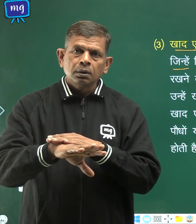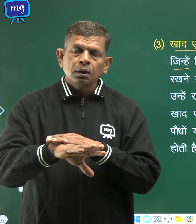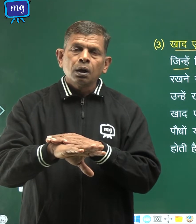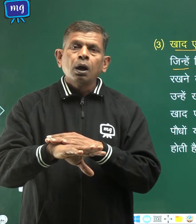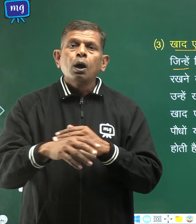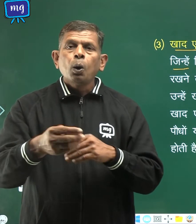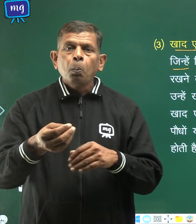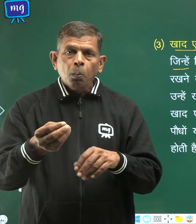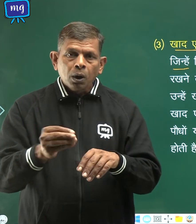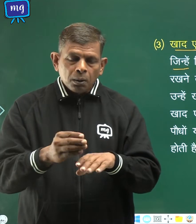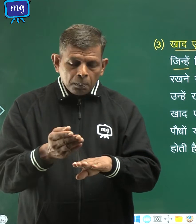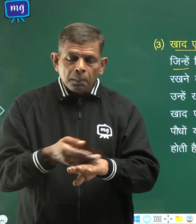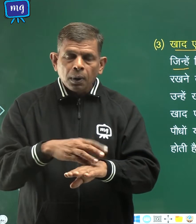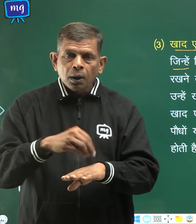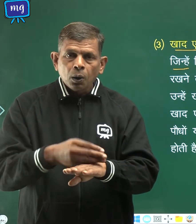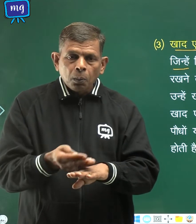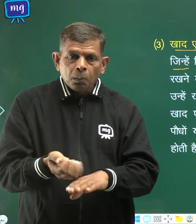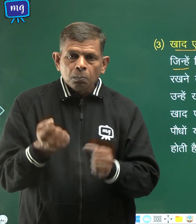पोषक स्तर